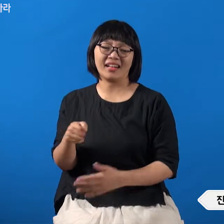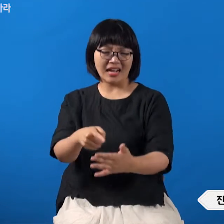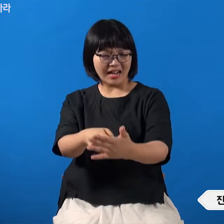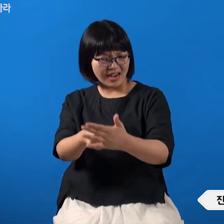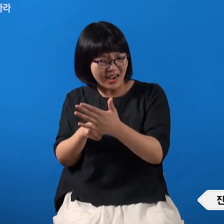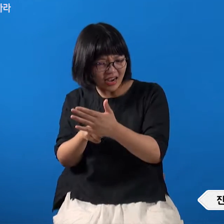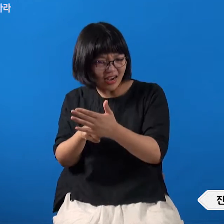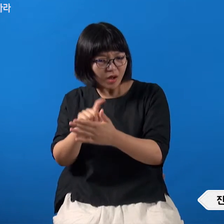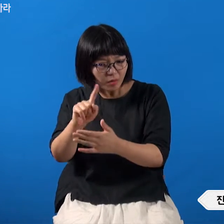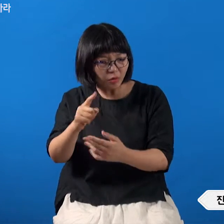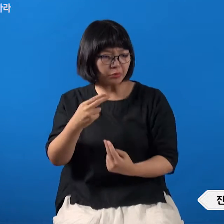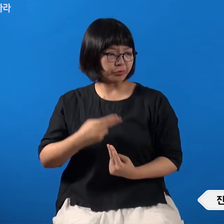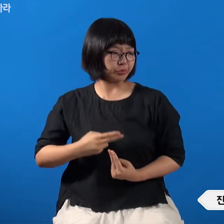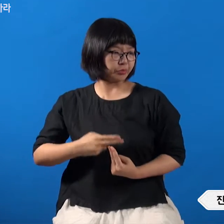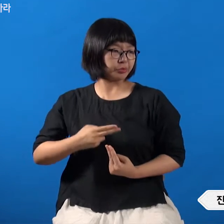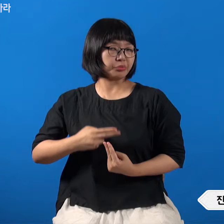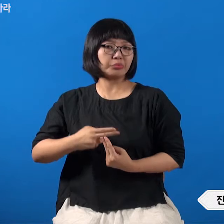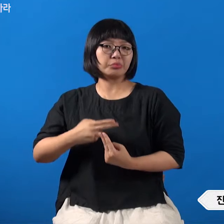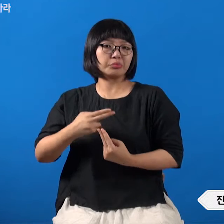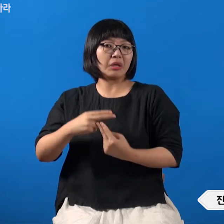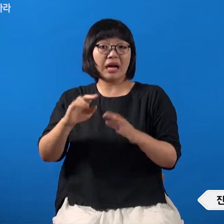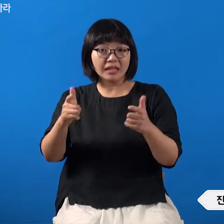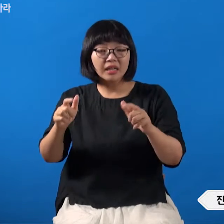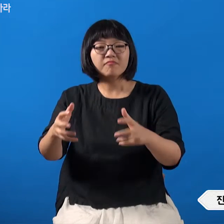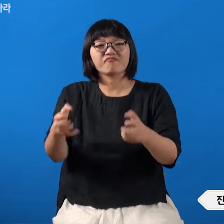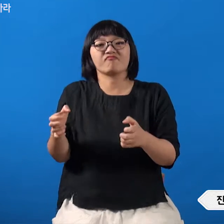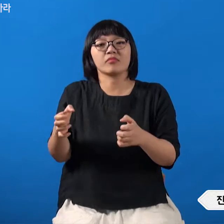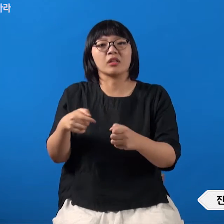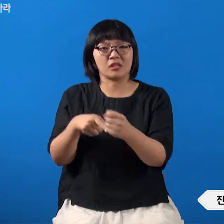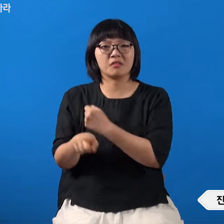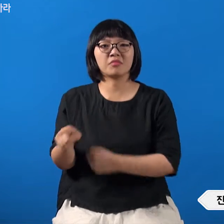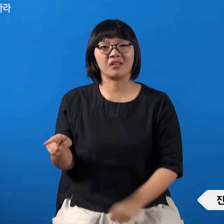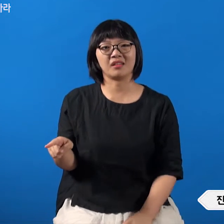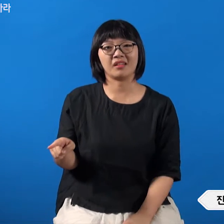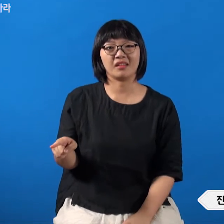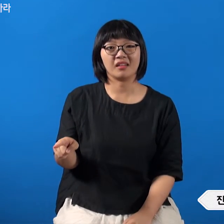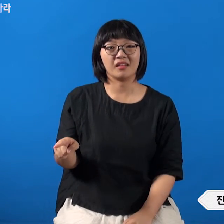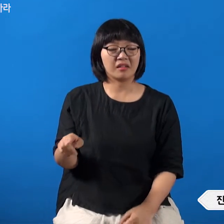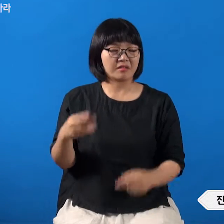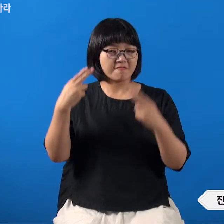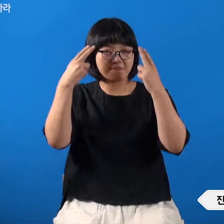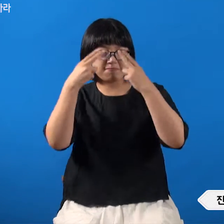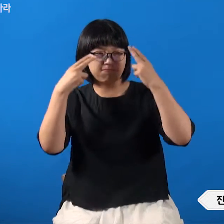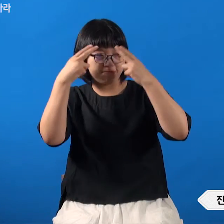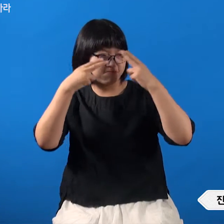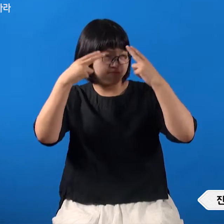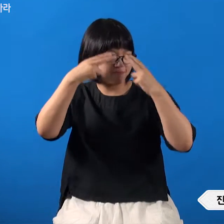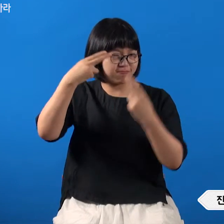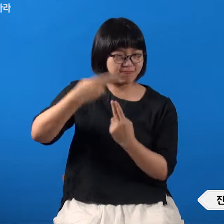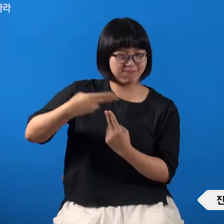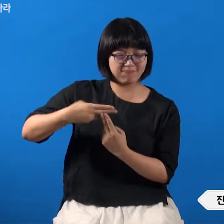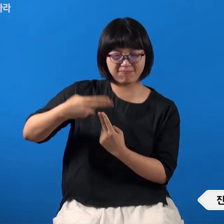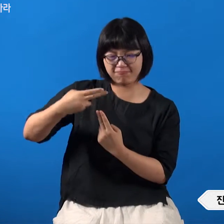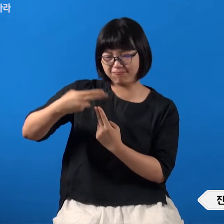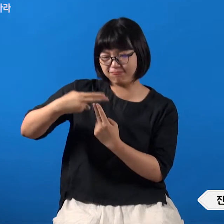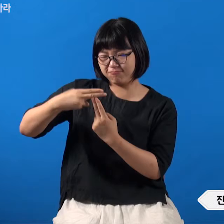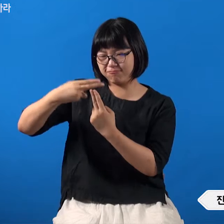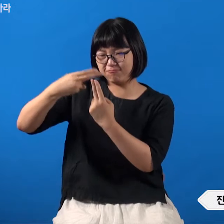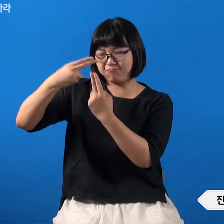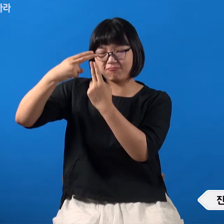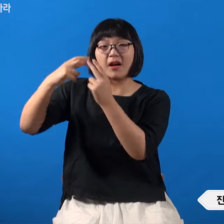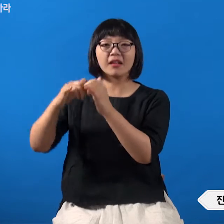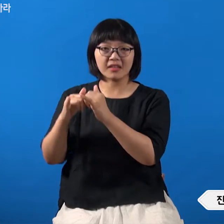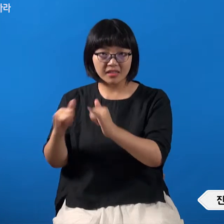오히려 인색한 것을 이야기합니다. 악착같이 그것을 위해서 정말 인색한